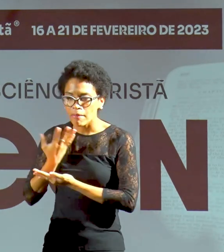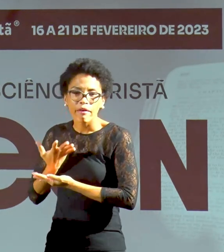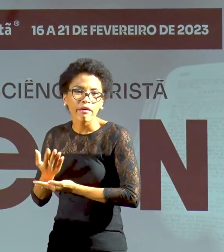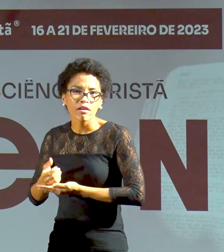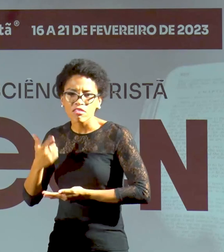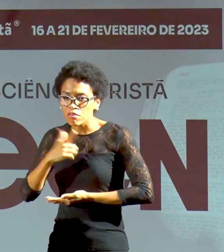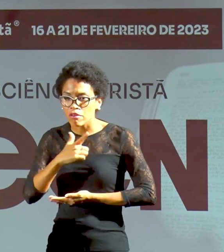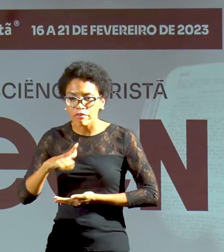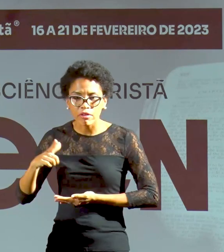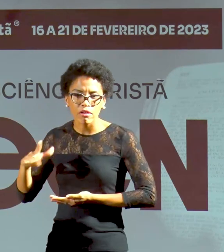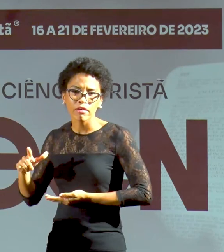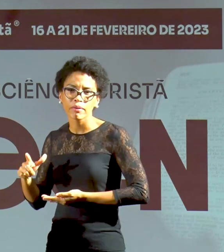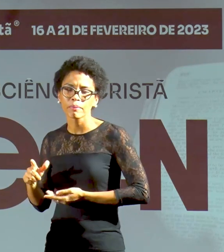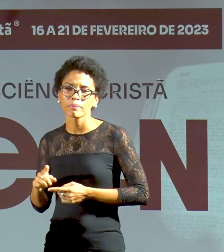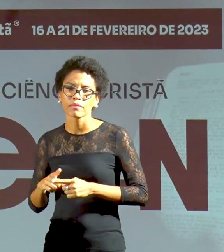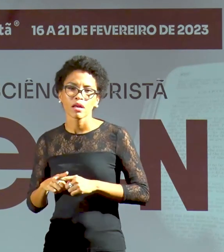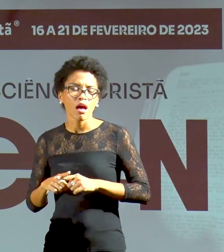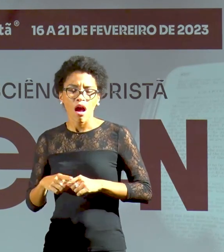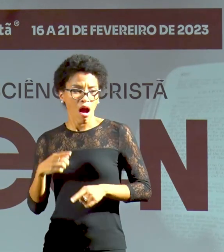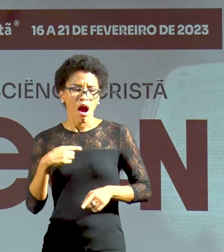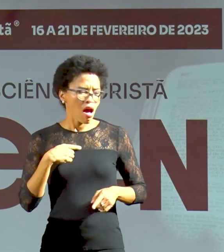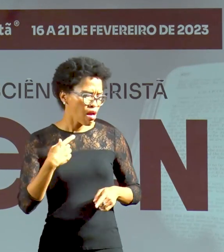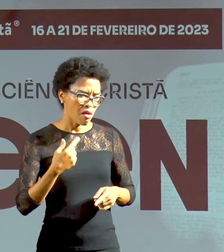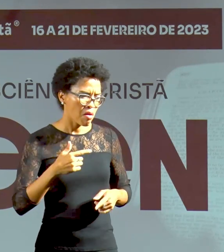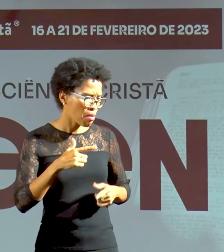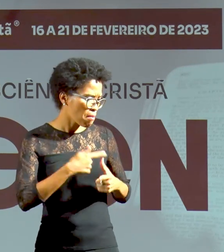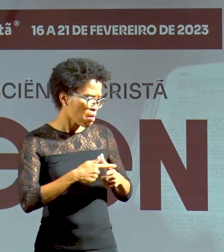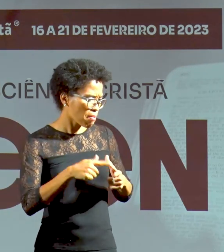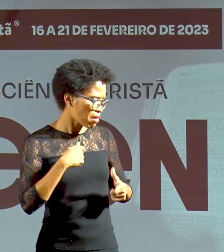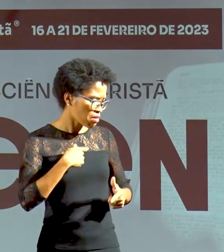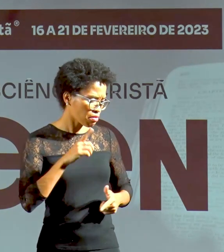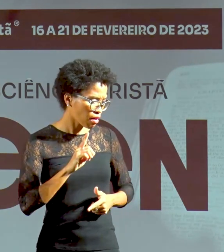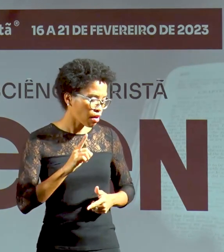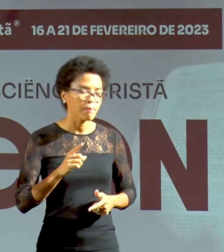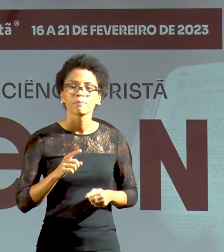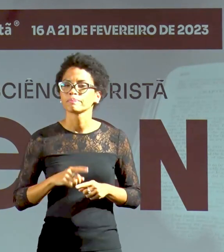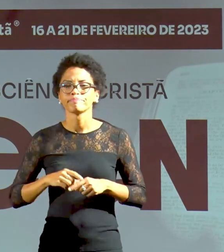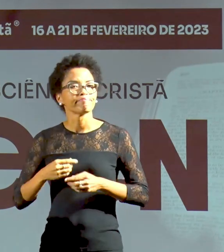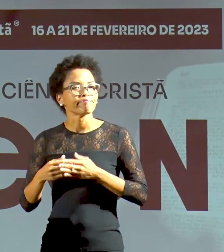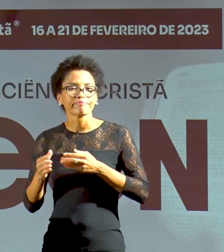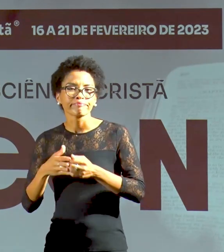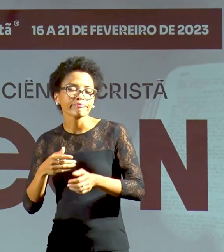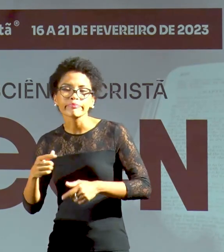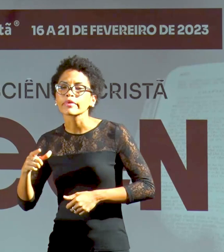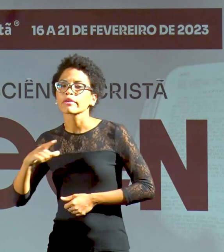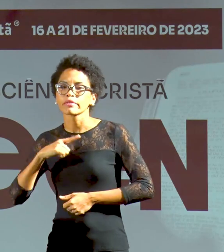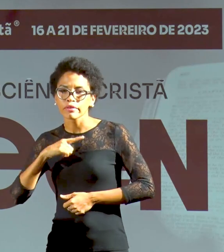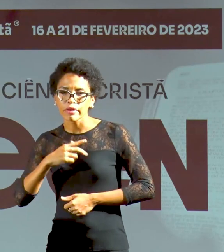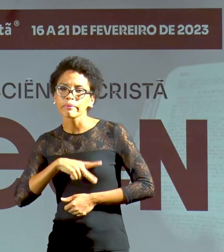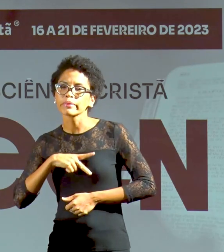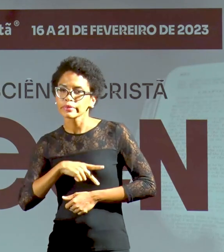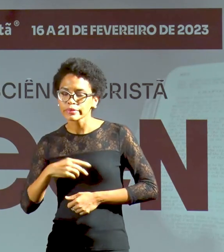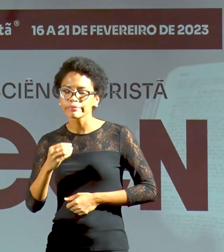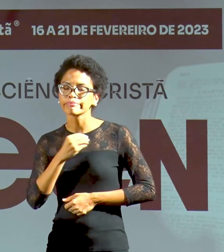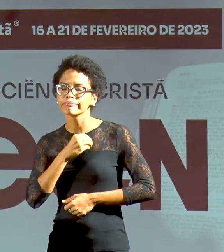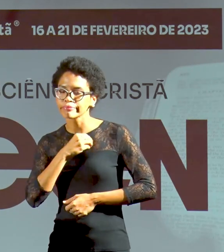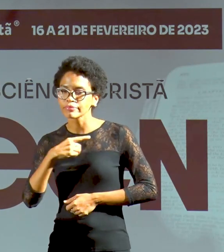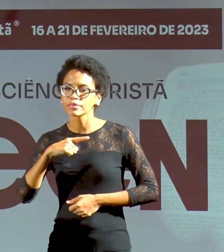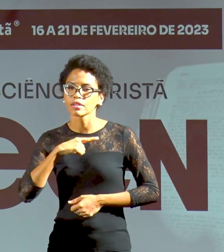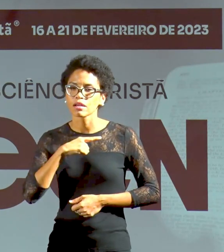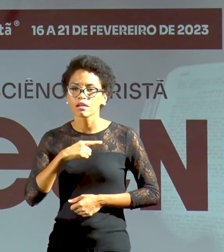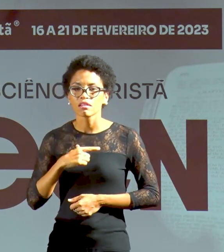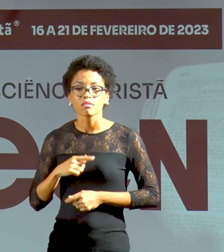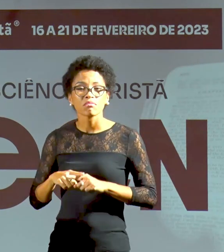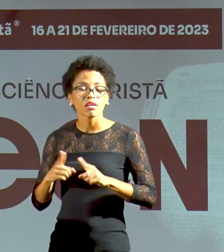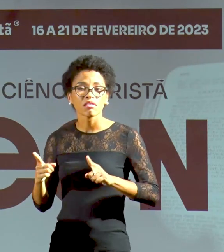porque a brotou no meu coração não fui eu que pedi não importa a paixões que são pecaminosas mas quando nós tiramos essas Paixões